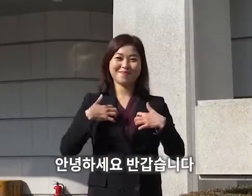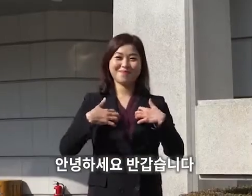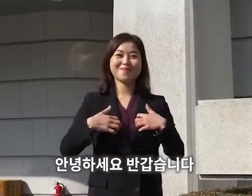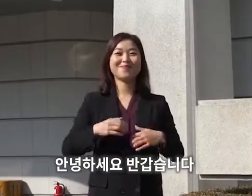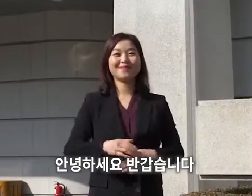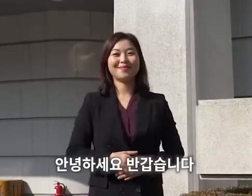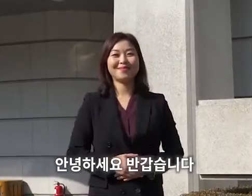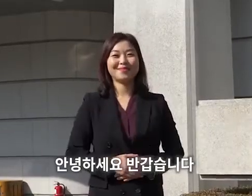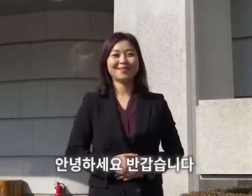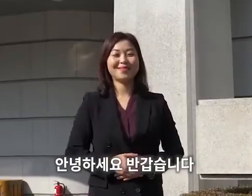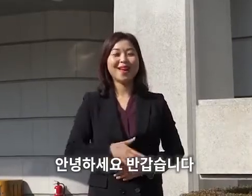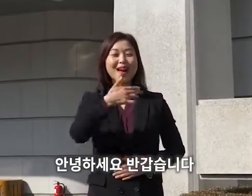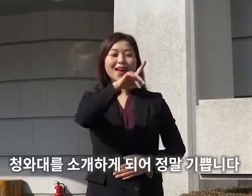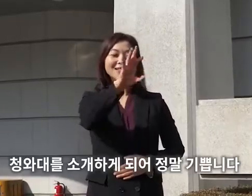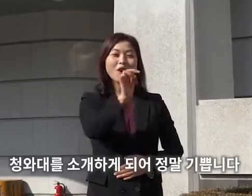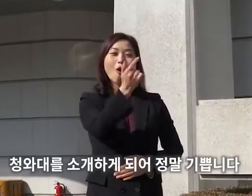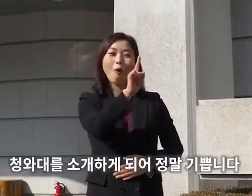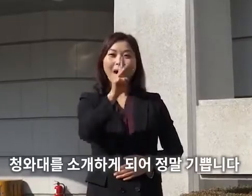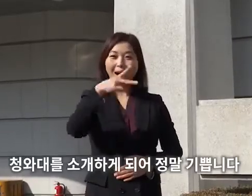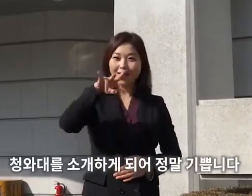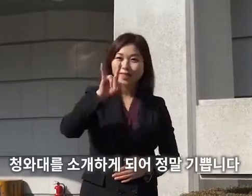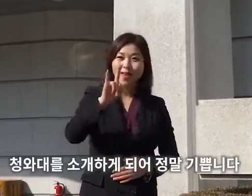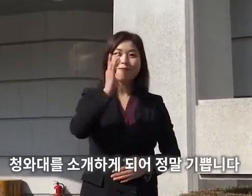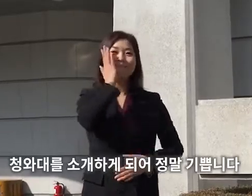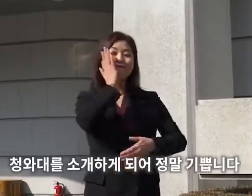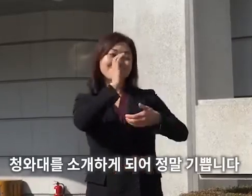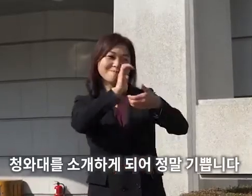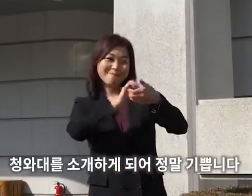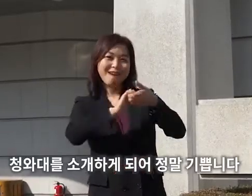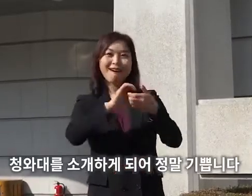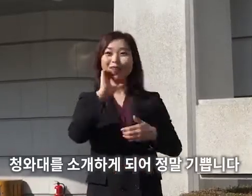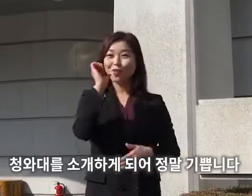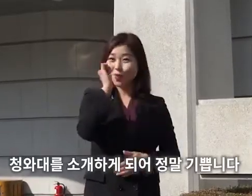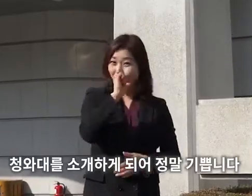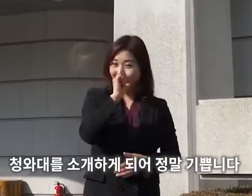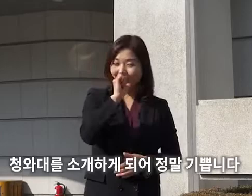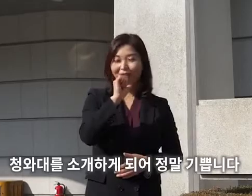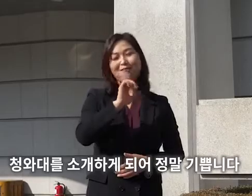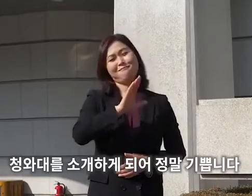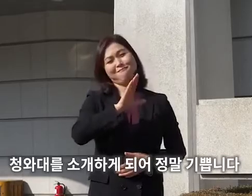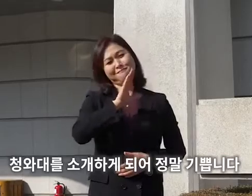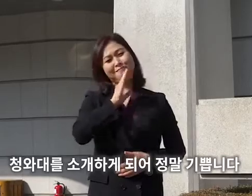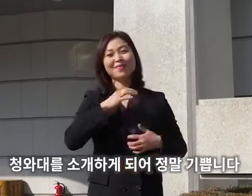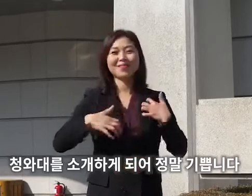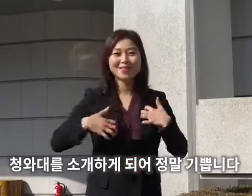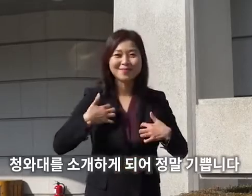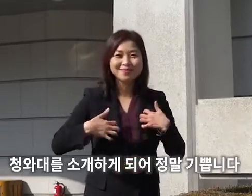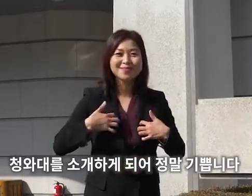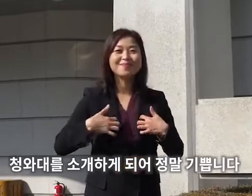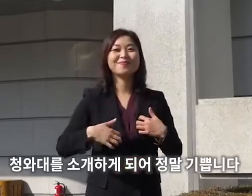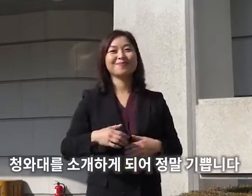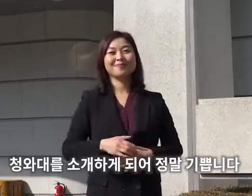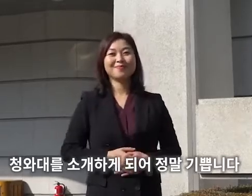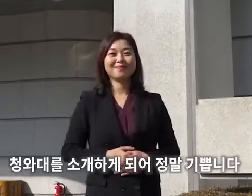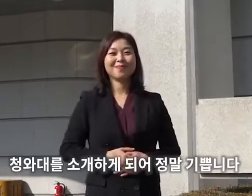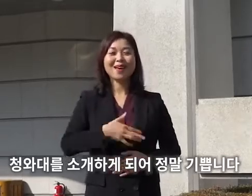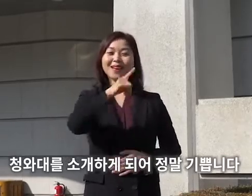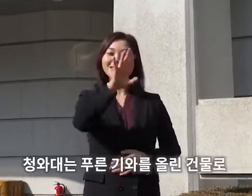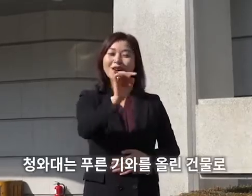안녕하세요. 반갑습니다. 청와대를 소개하게 되어 정말 기쁩니다. 단발머리의 여자가